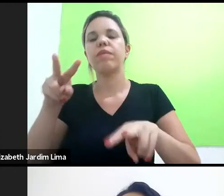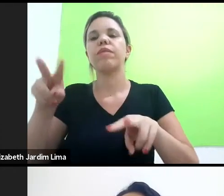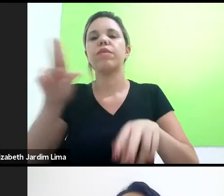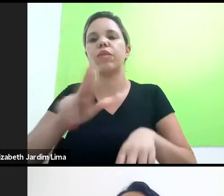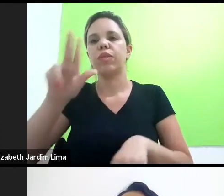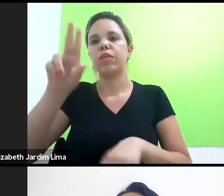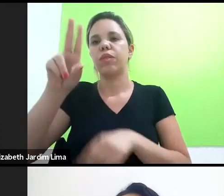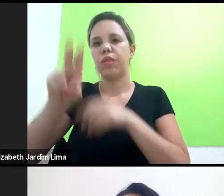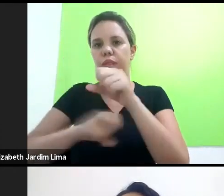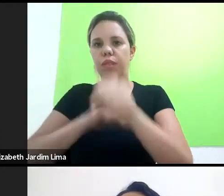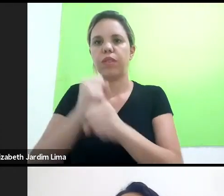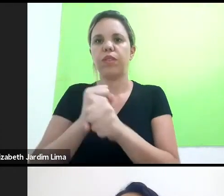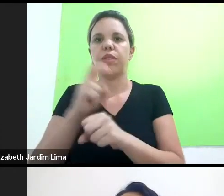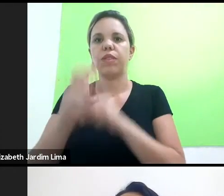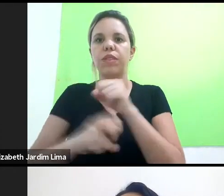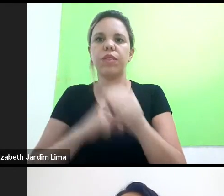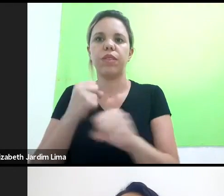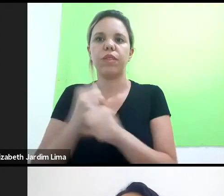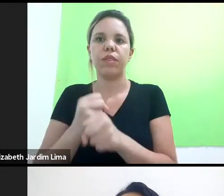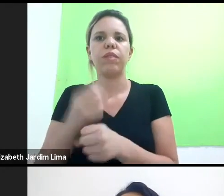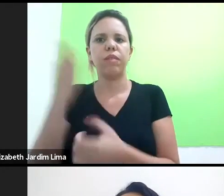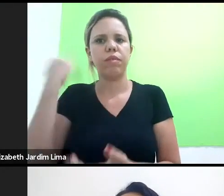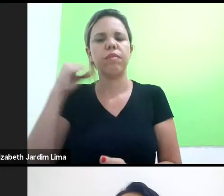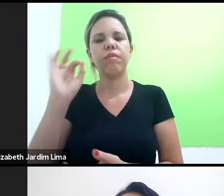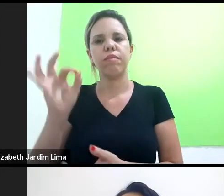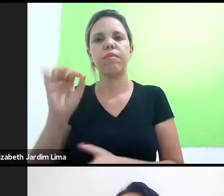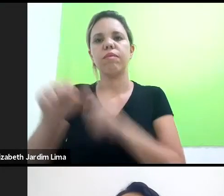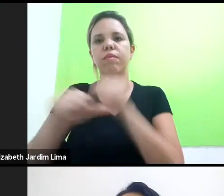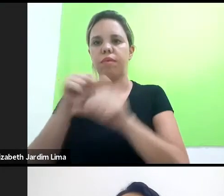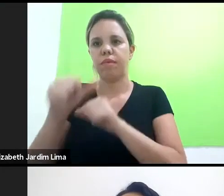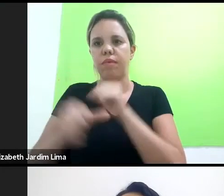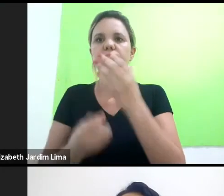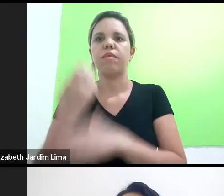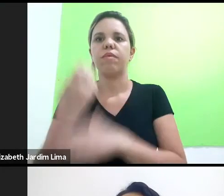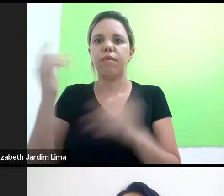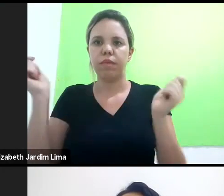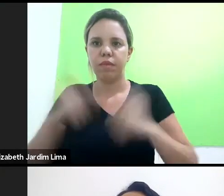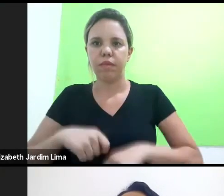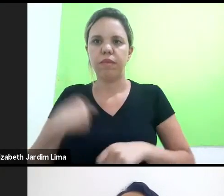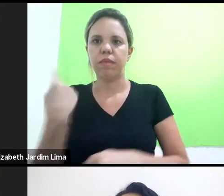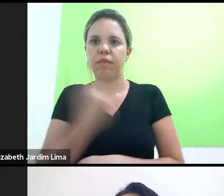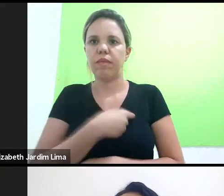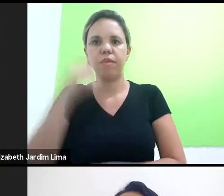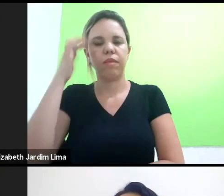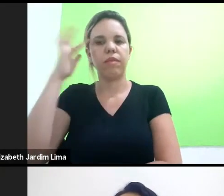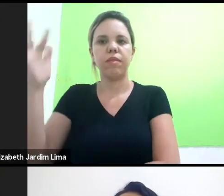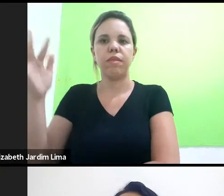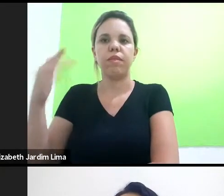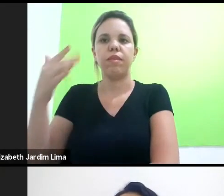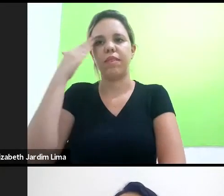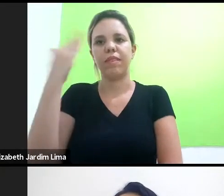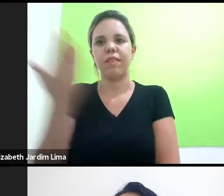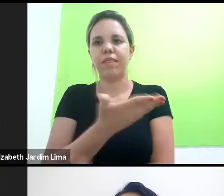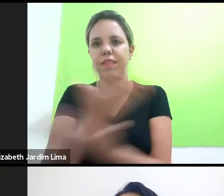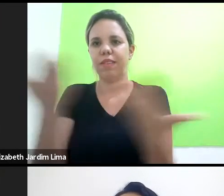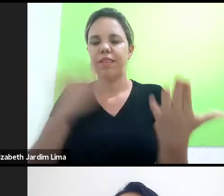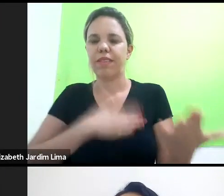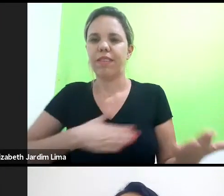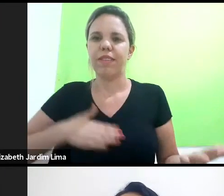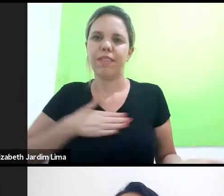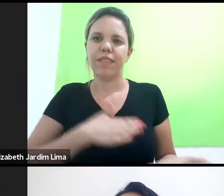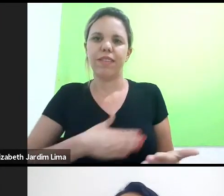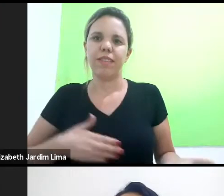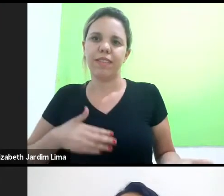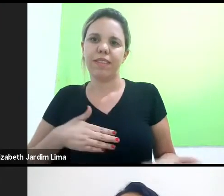lá, né, Versilene? Então, eu tenho certeza que essas transformações, elas são mais possíveis do que a gente imagina. Eu agradeço vocês demais,